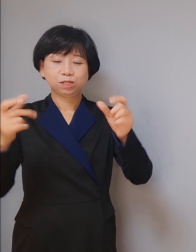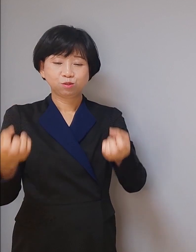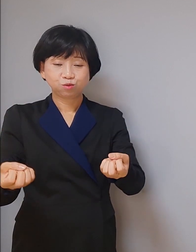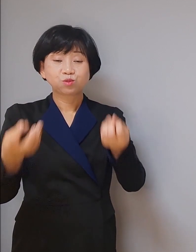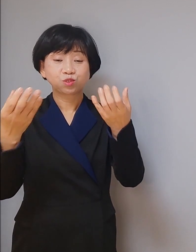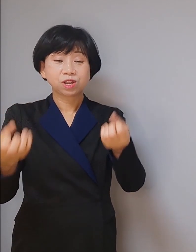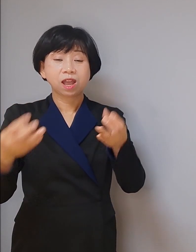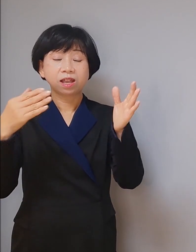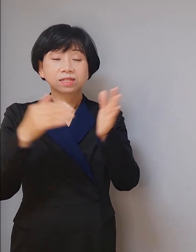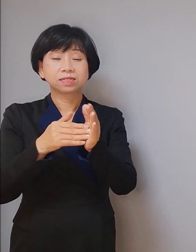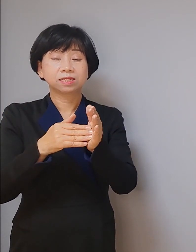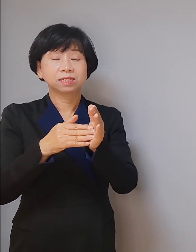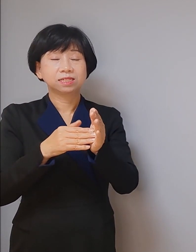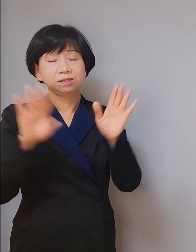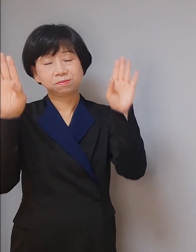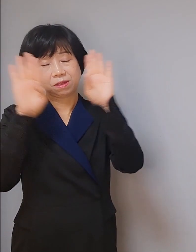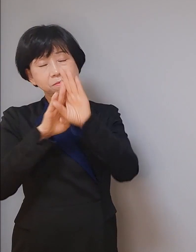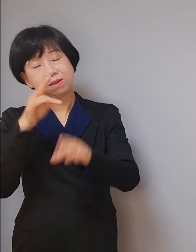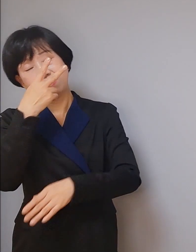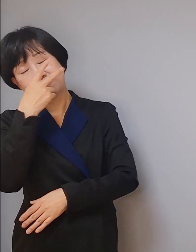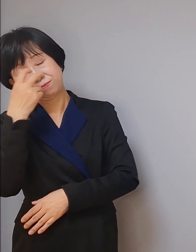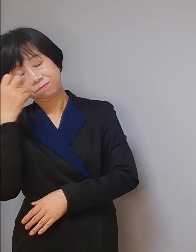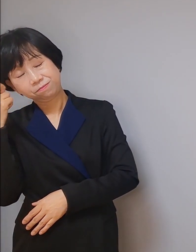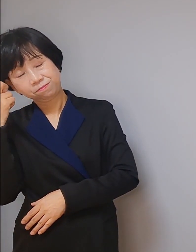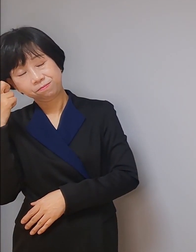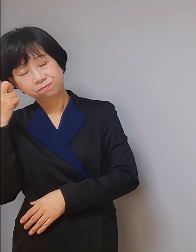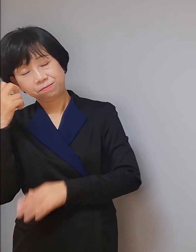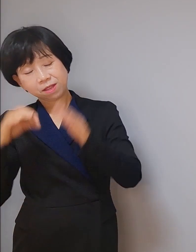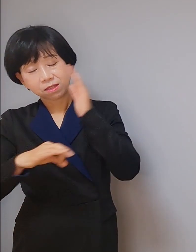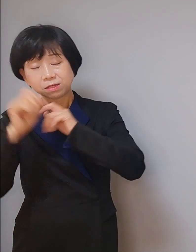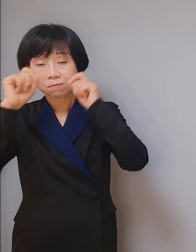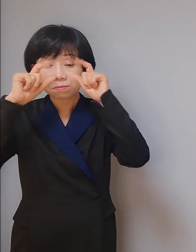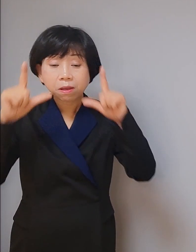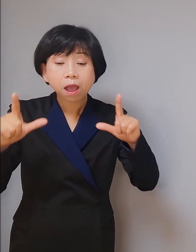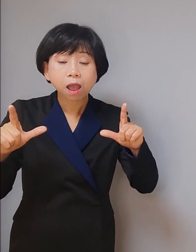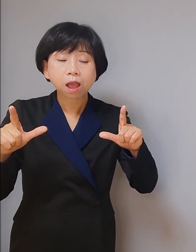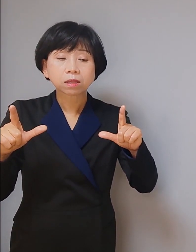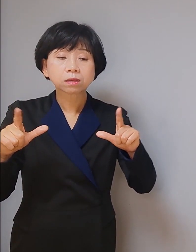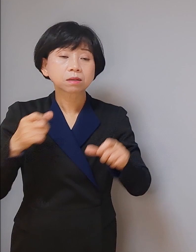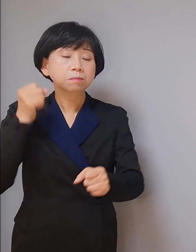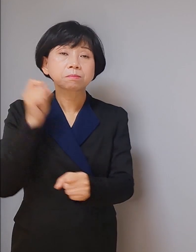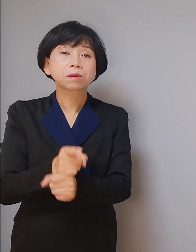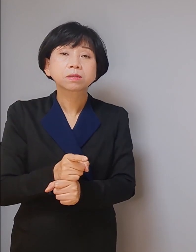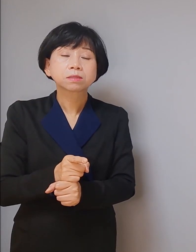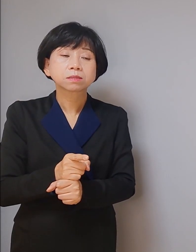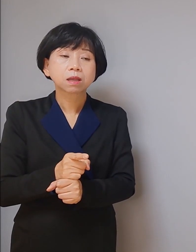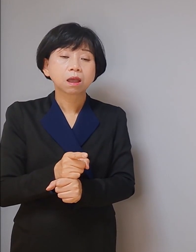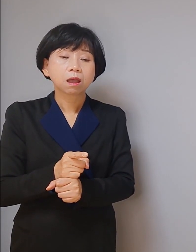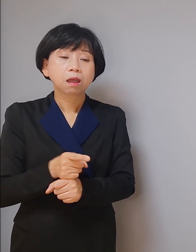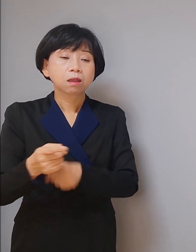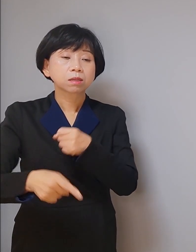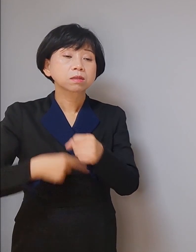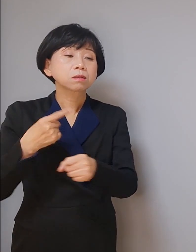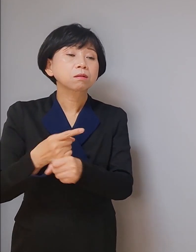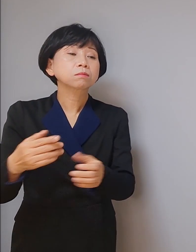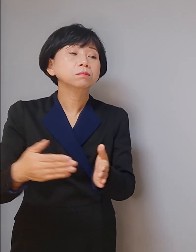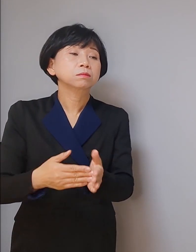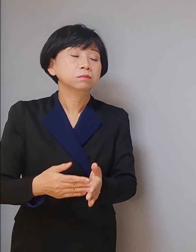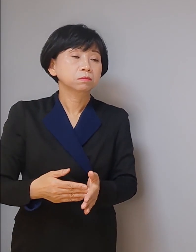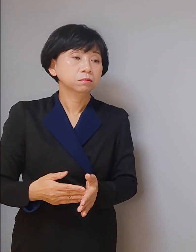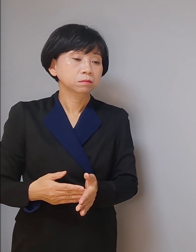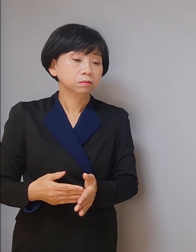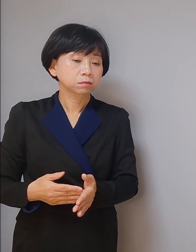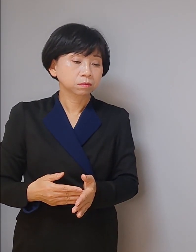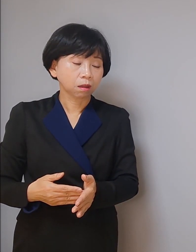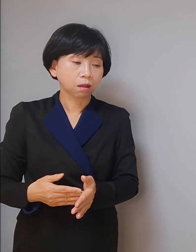잤는데 아침에 눈을 떠보니 1년이 지난 거죠. 그래서 함께